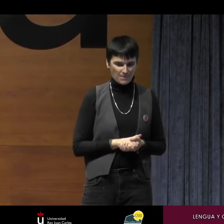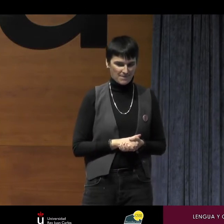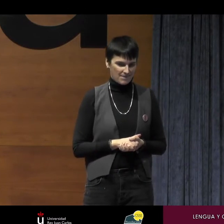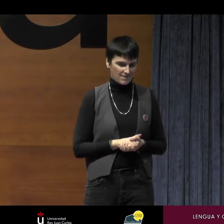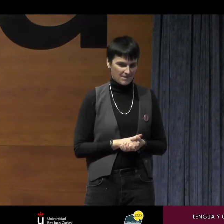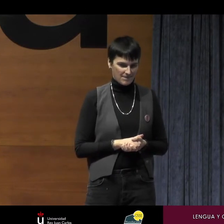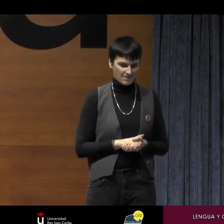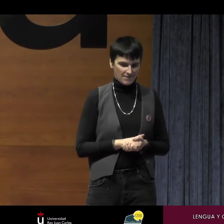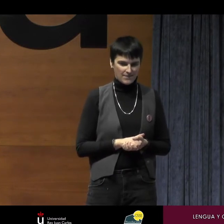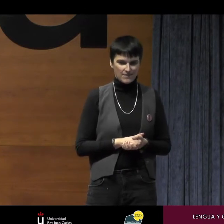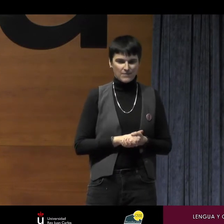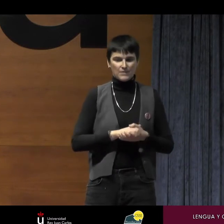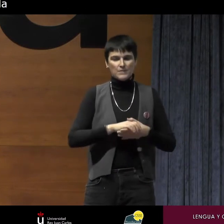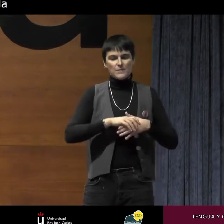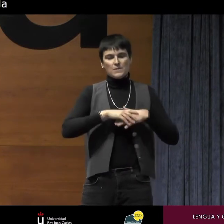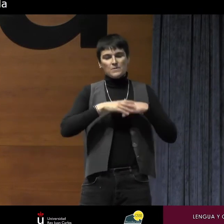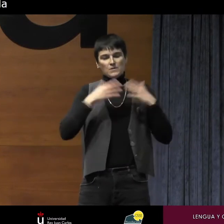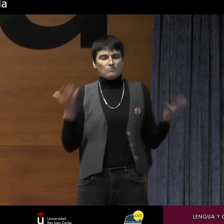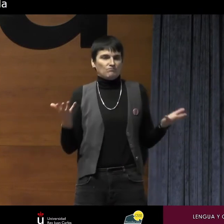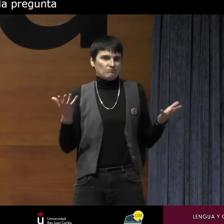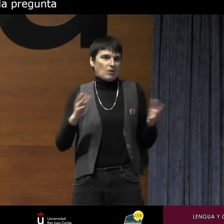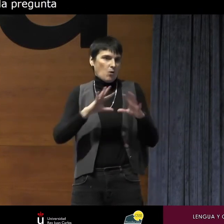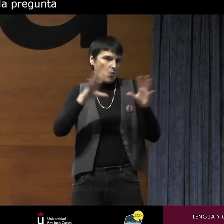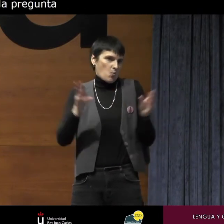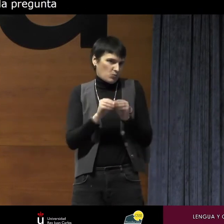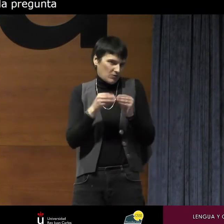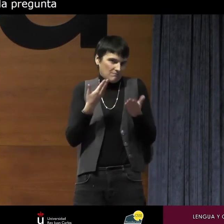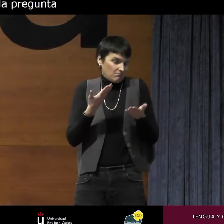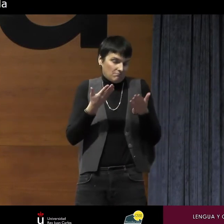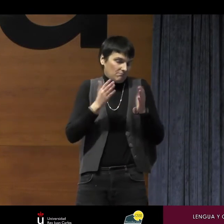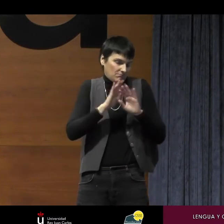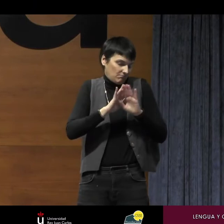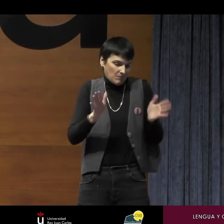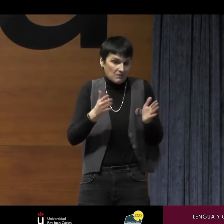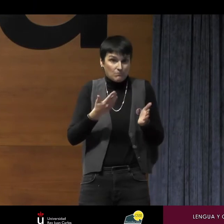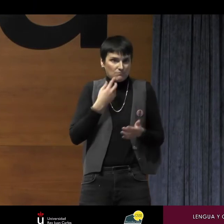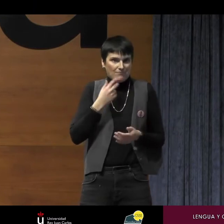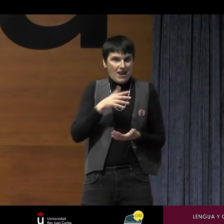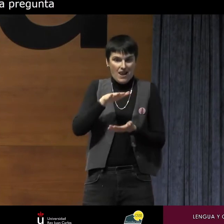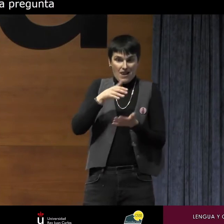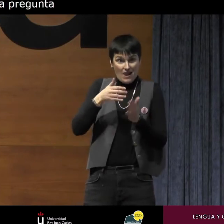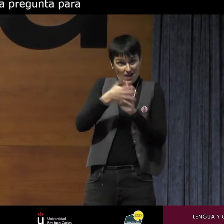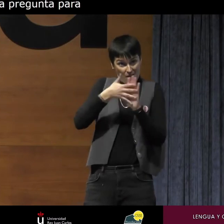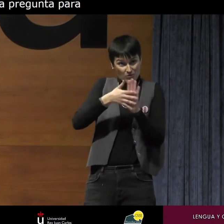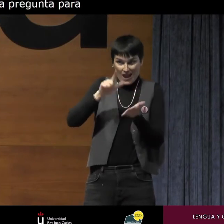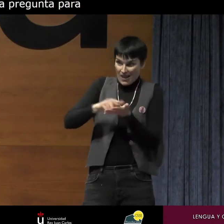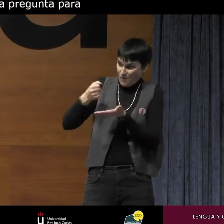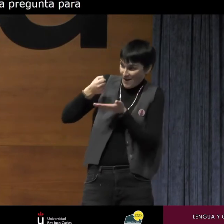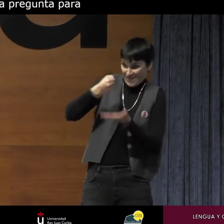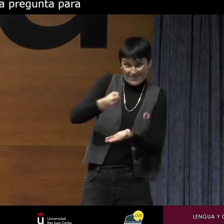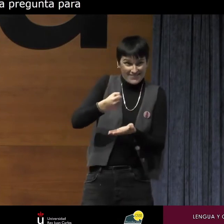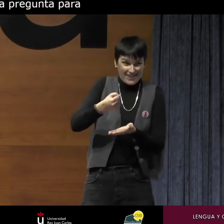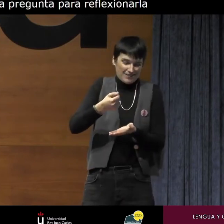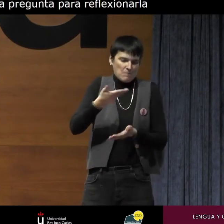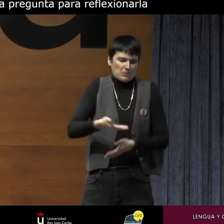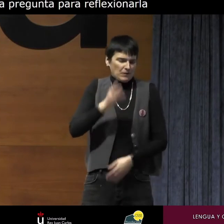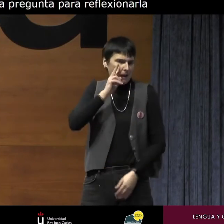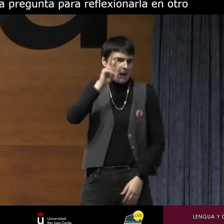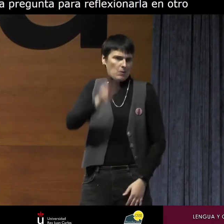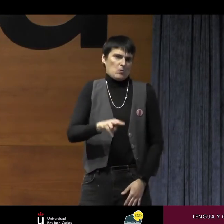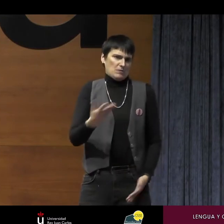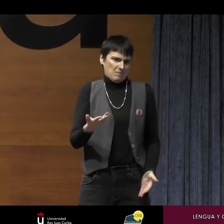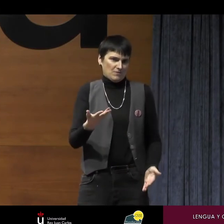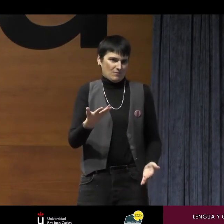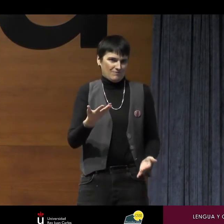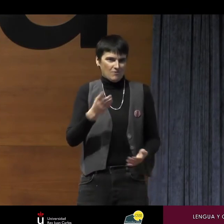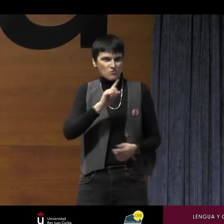para reflexionarla en otro momento. Las conclusiones de mi investigación es que una lengua de